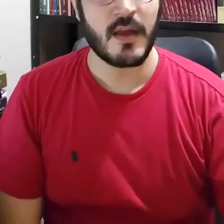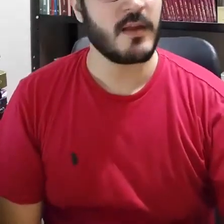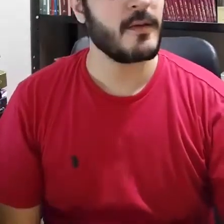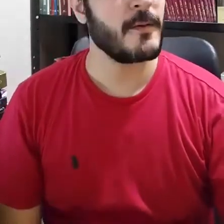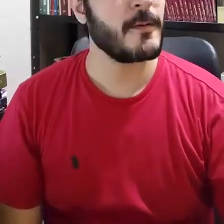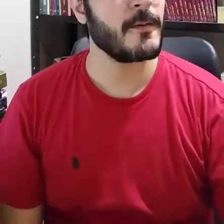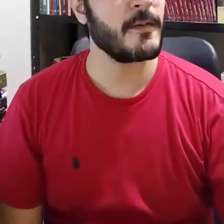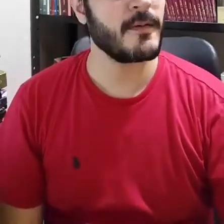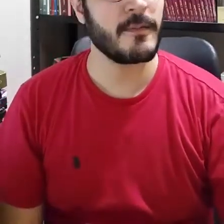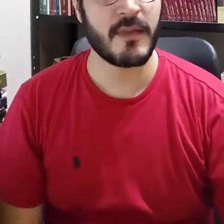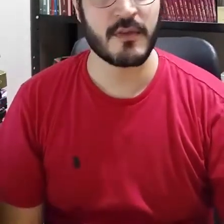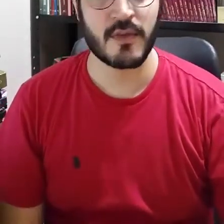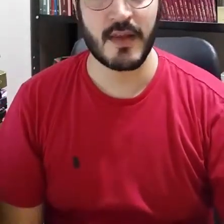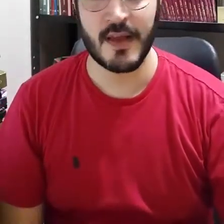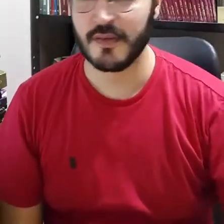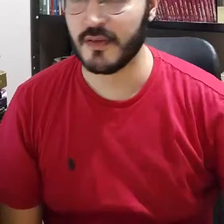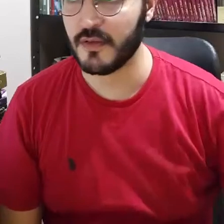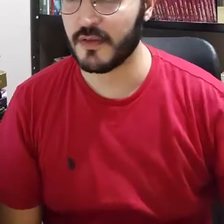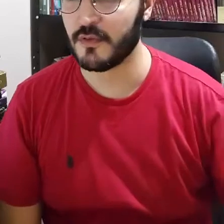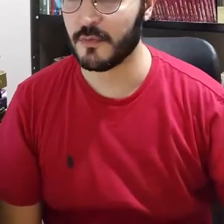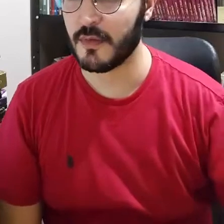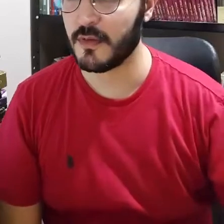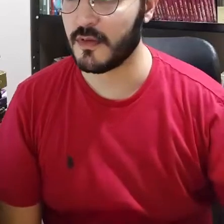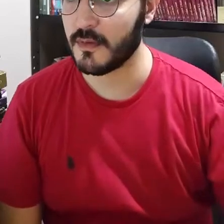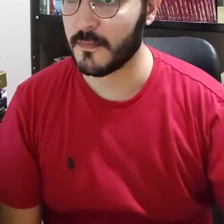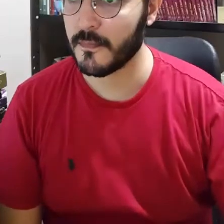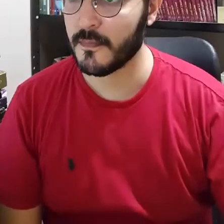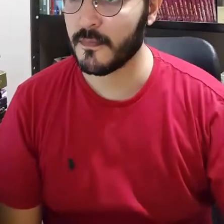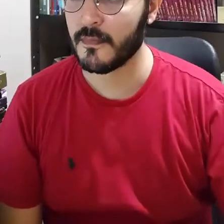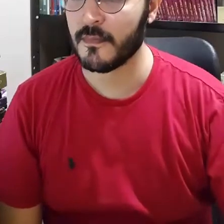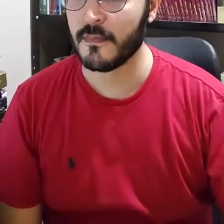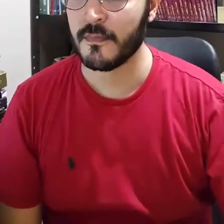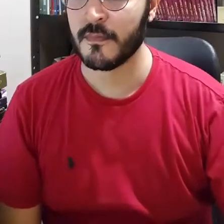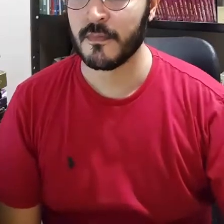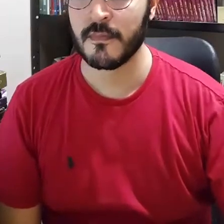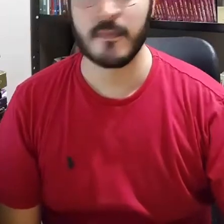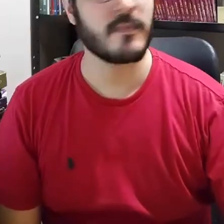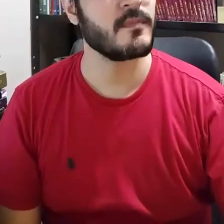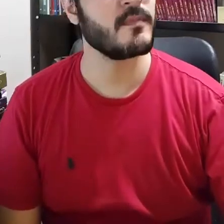iniciar mais uma live, se Deus assim nos permitir.